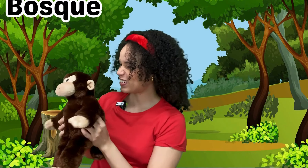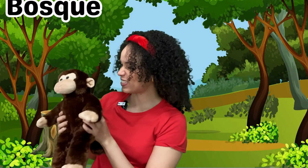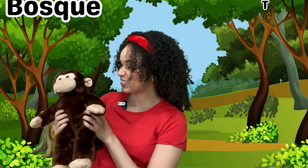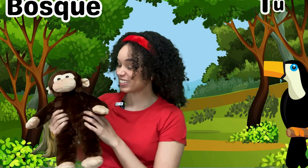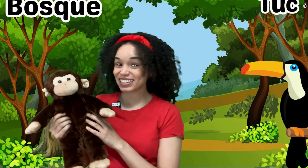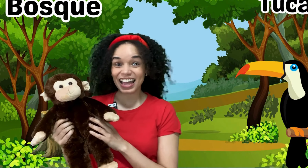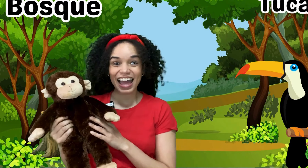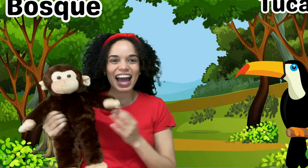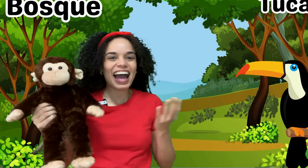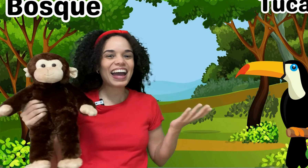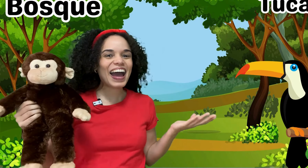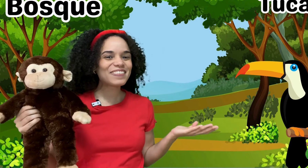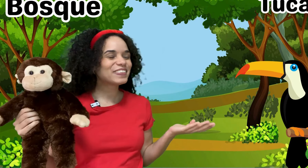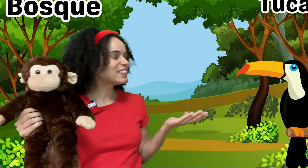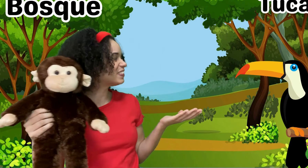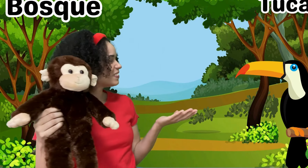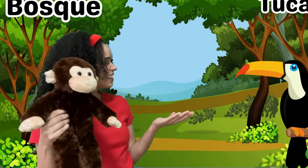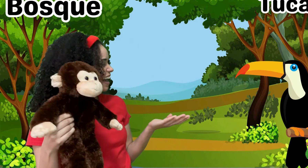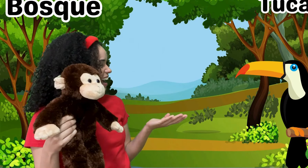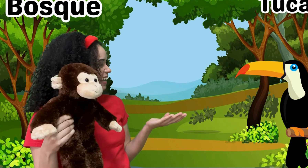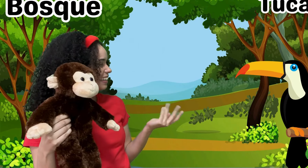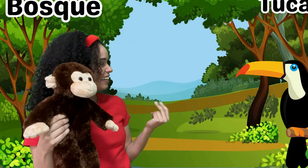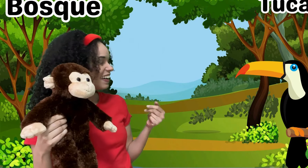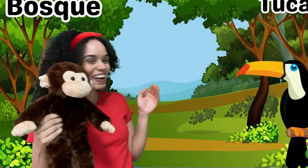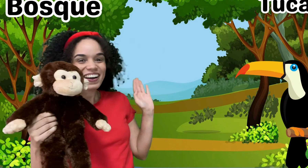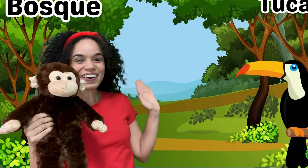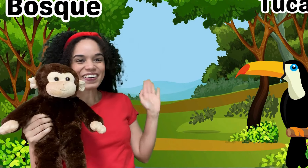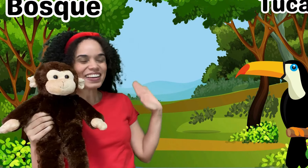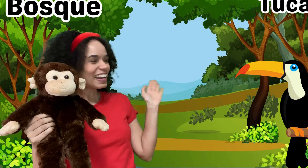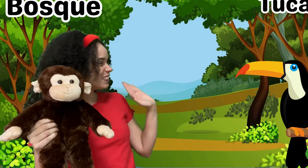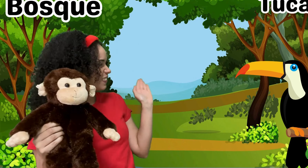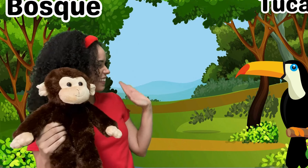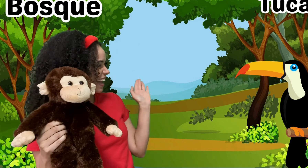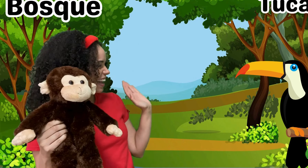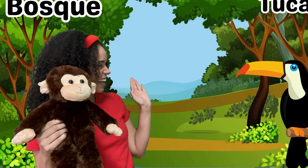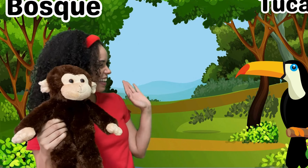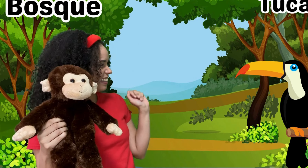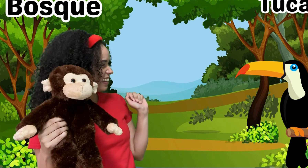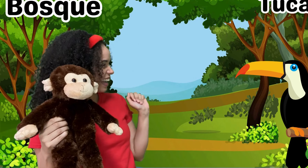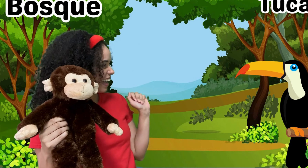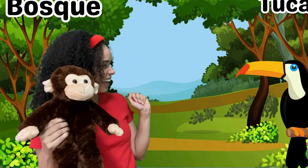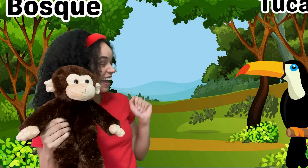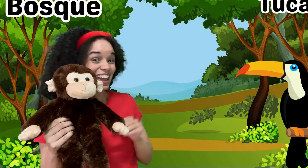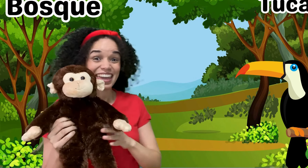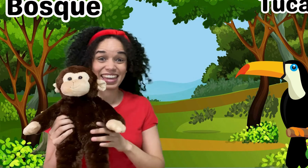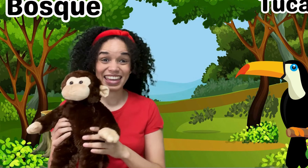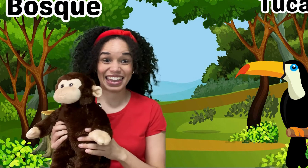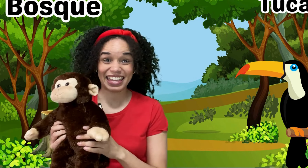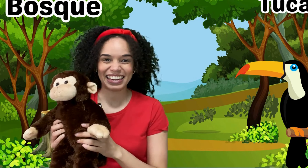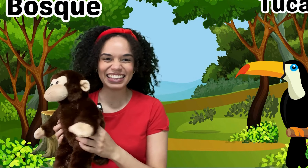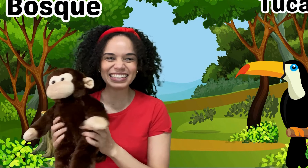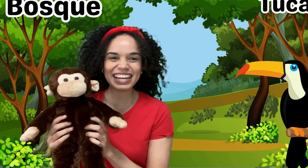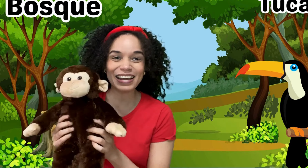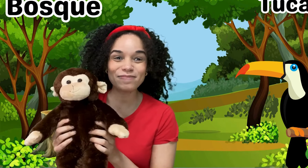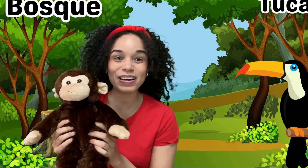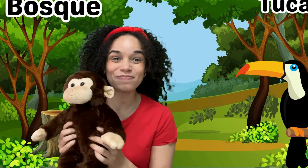encontramos a un tucán Hola tucán eres la mamá